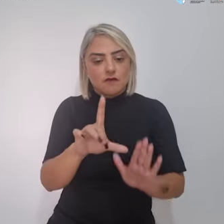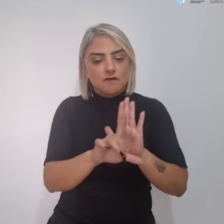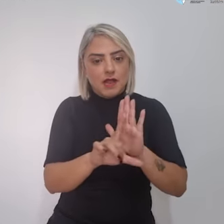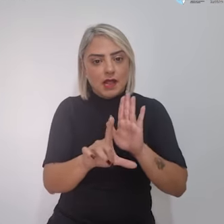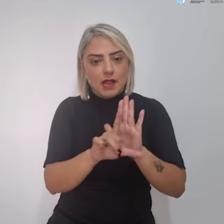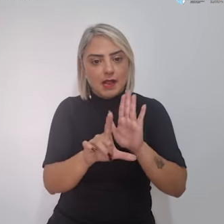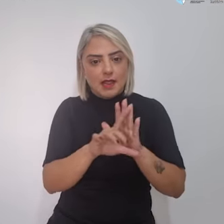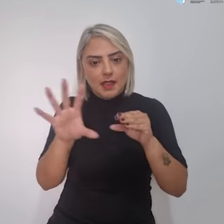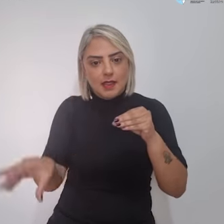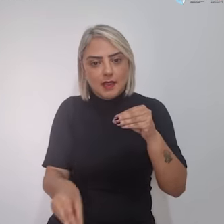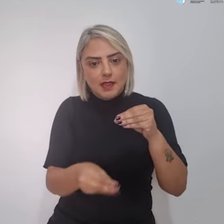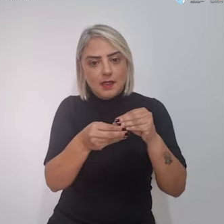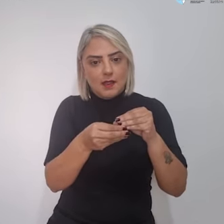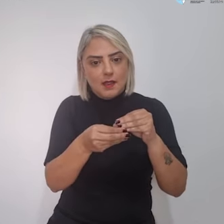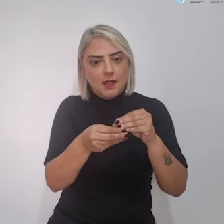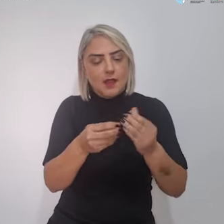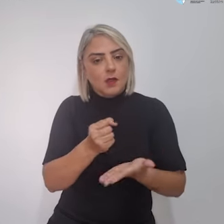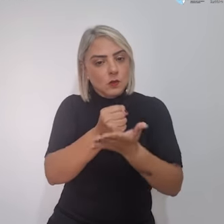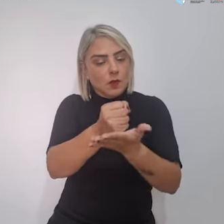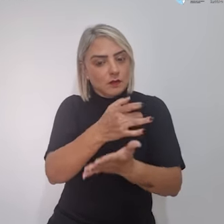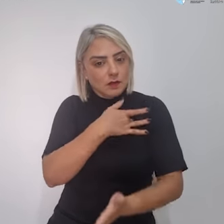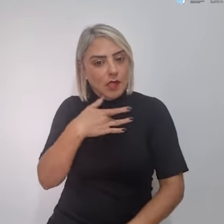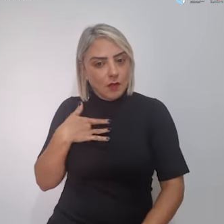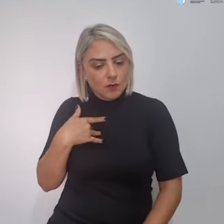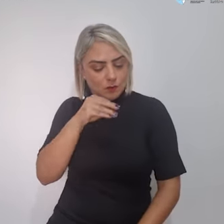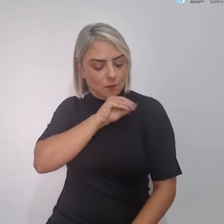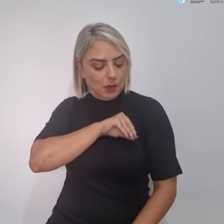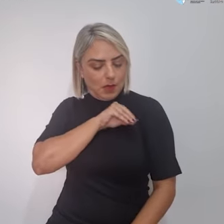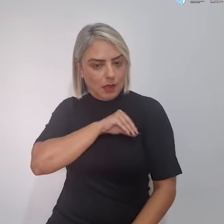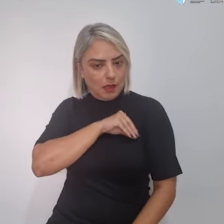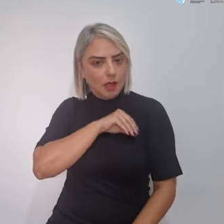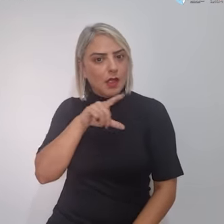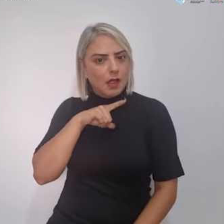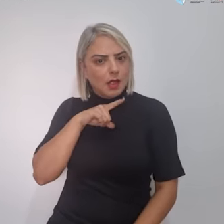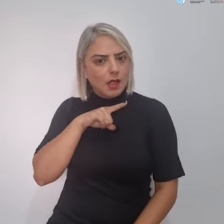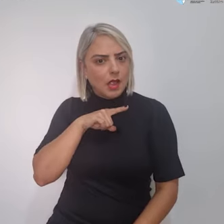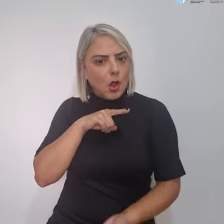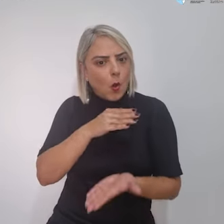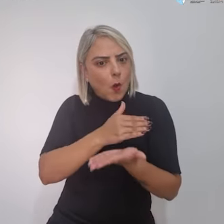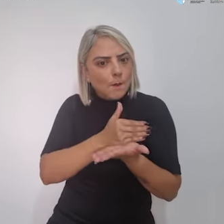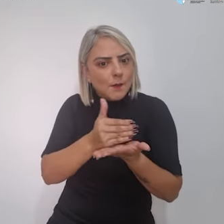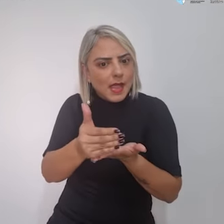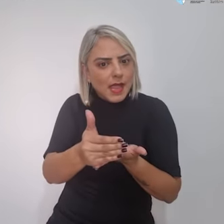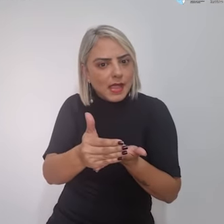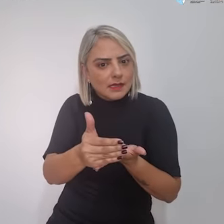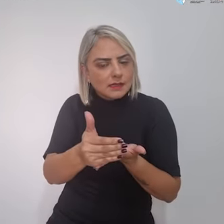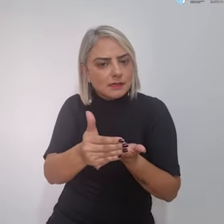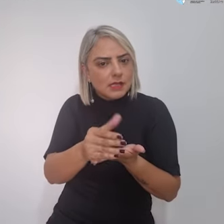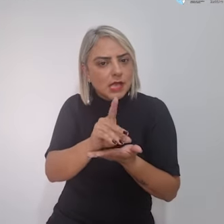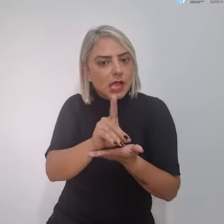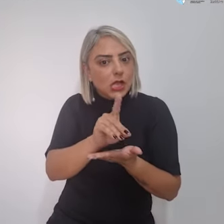incorporação do auxílio saúde ao vencimento passa a ter efeitos financeiros na data de publicação.